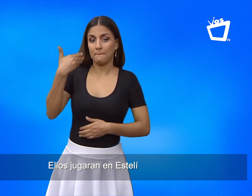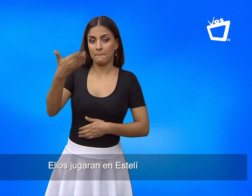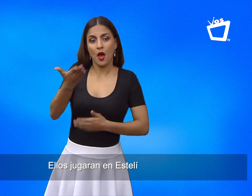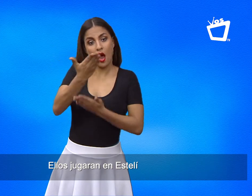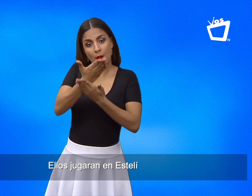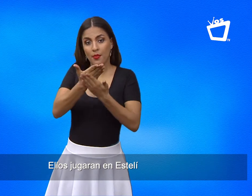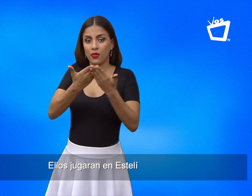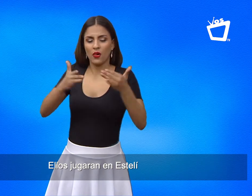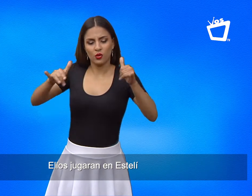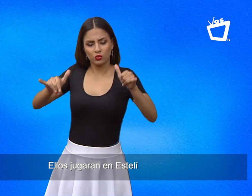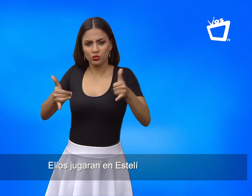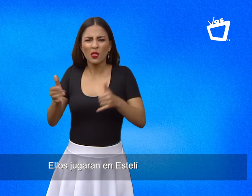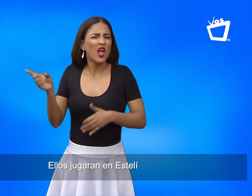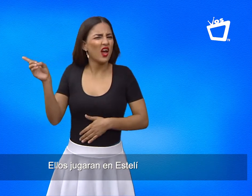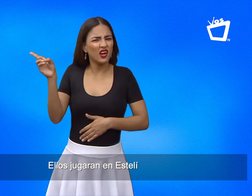Ellos jugarán en Estelí.